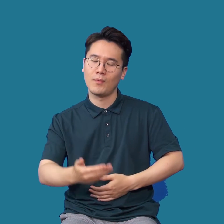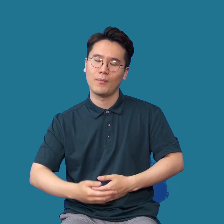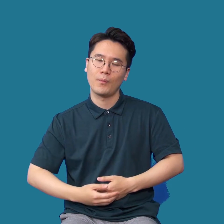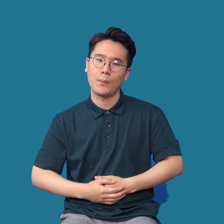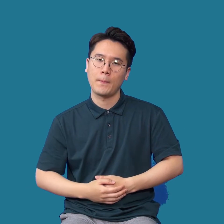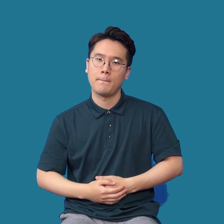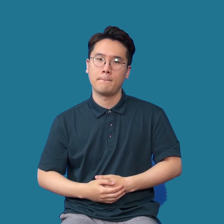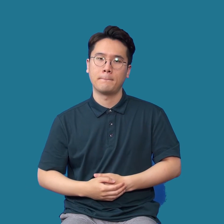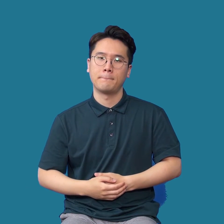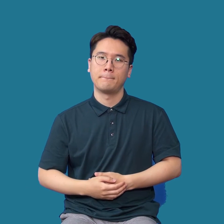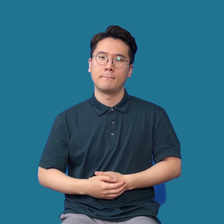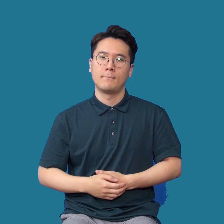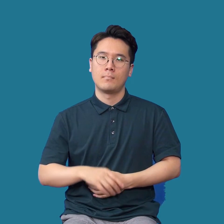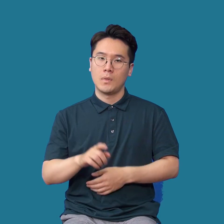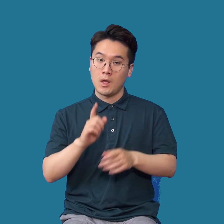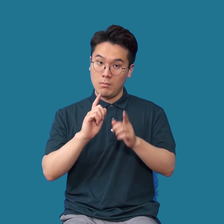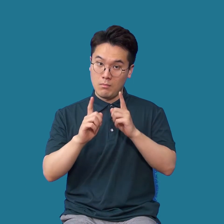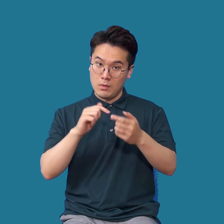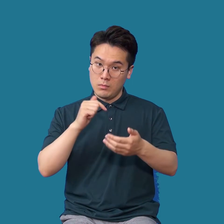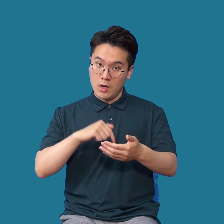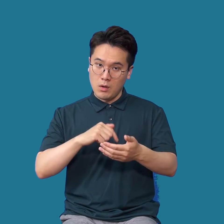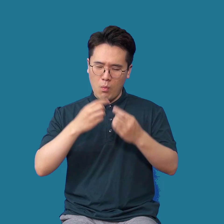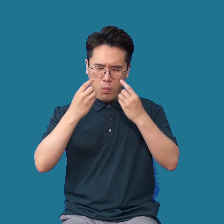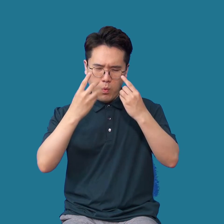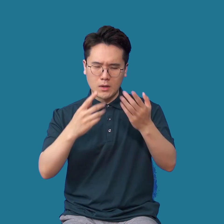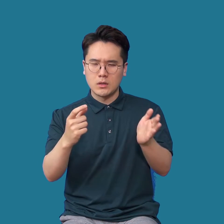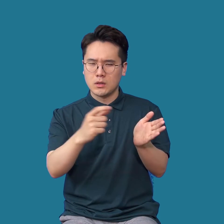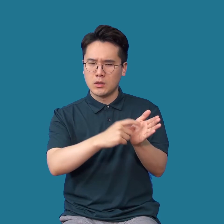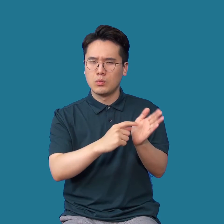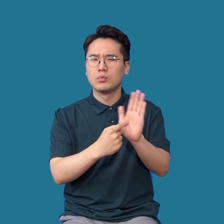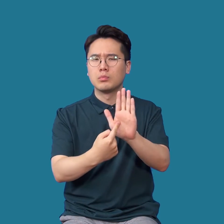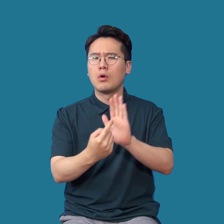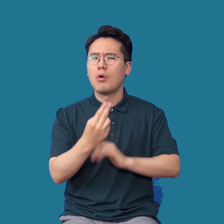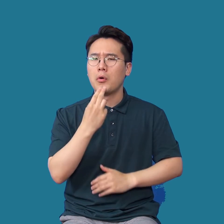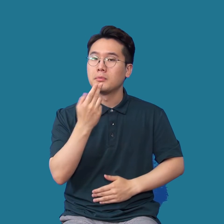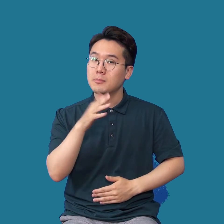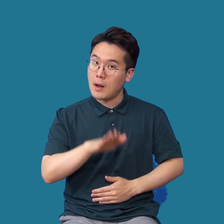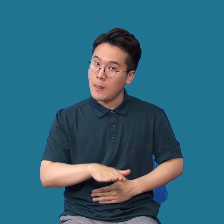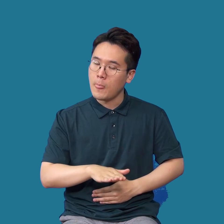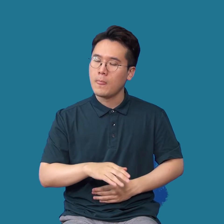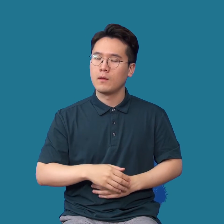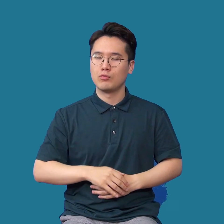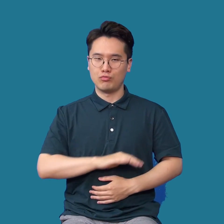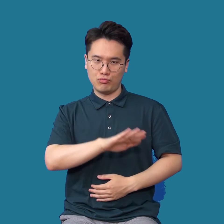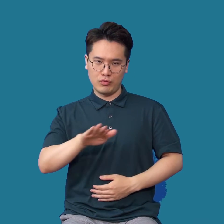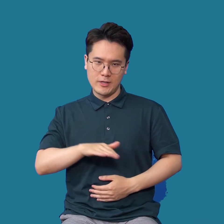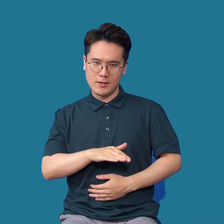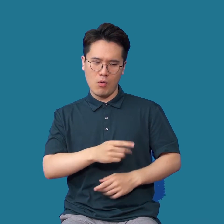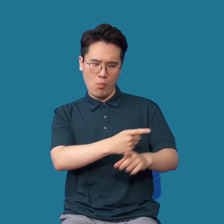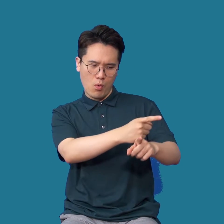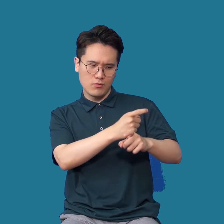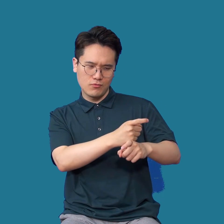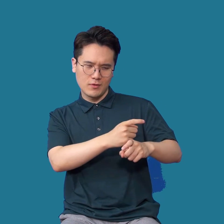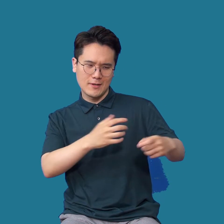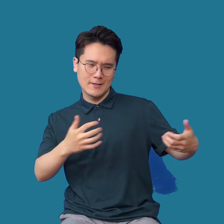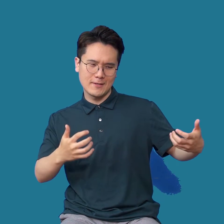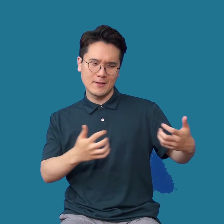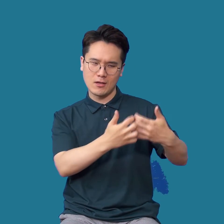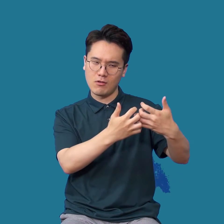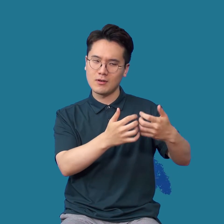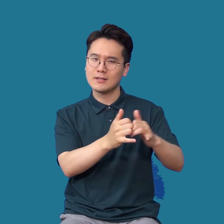여기 말씀 가운데 명확하게 나와 있지는 않지만 여러분, 우리를 대적하는 대적자 중에